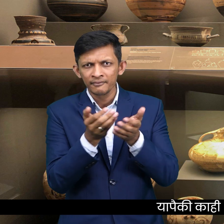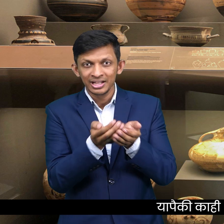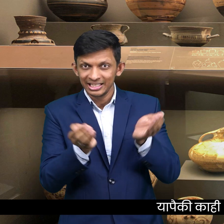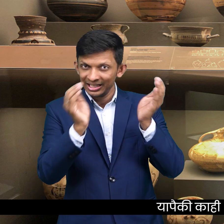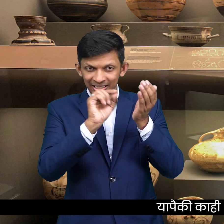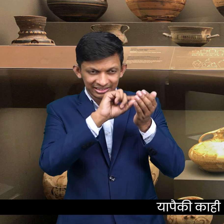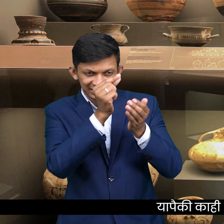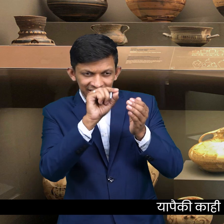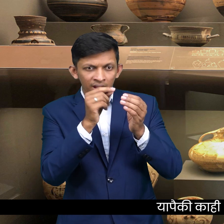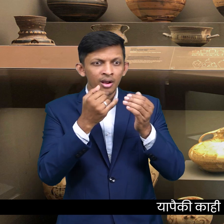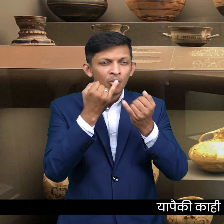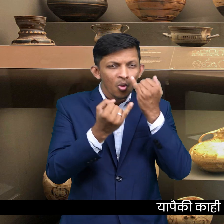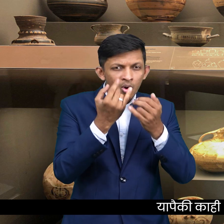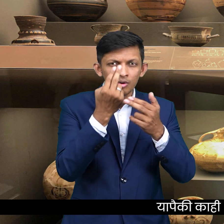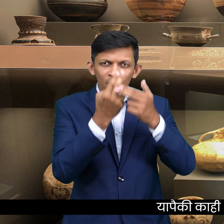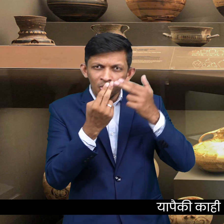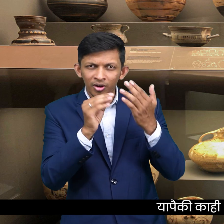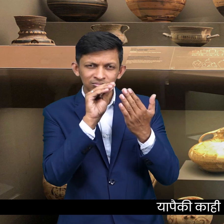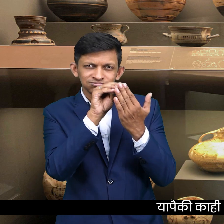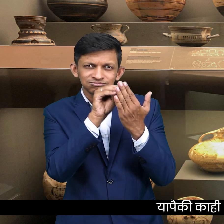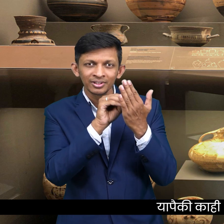यापैकी काही भांडे टिकून आहेत.